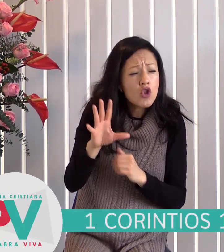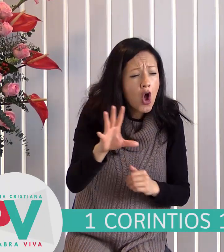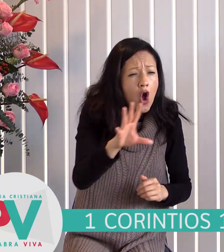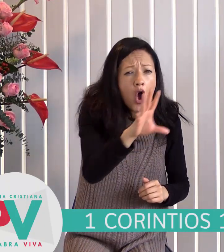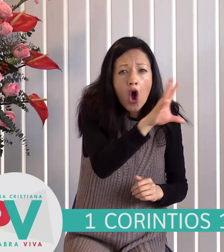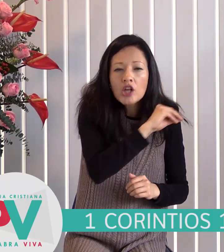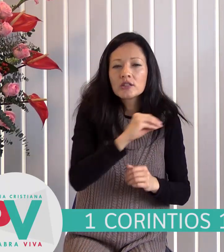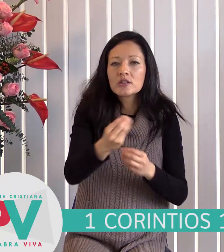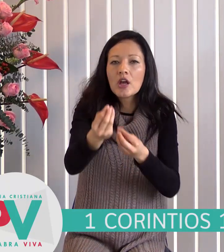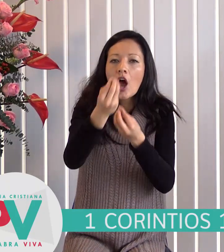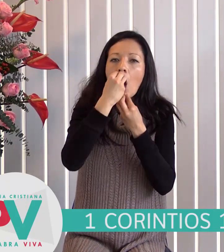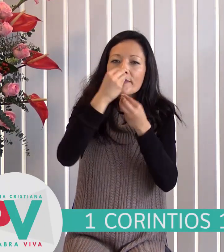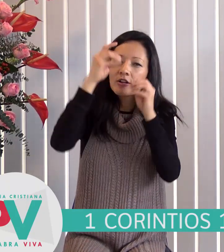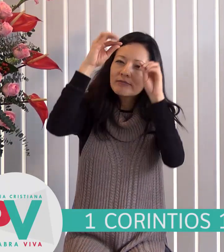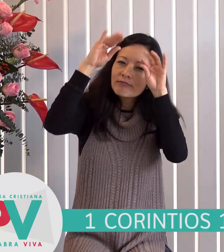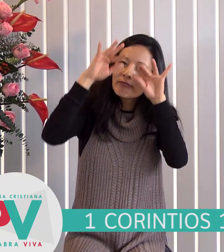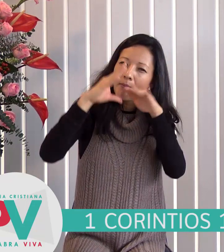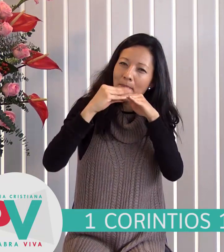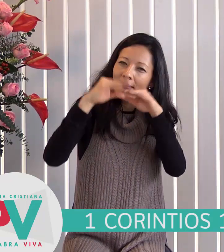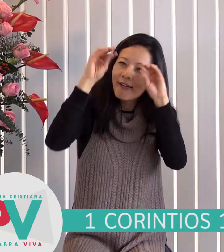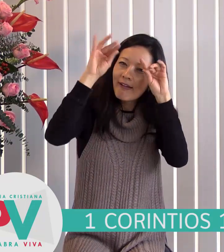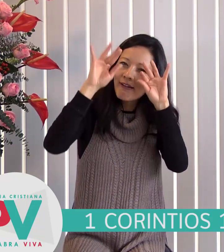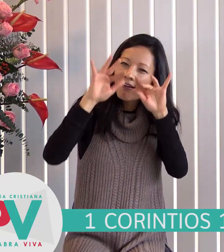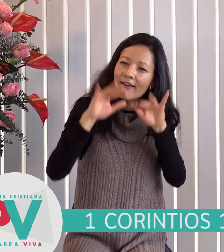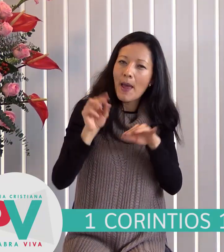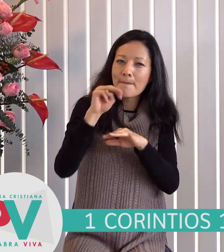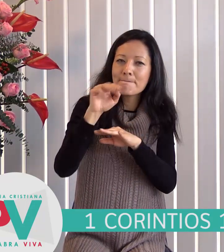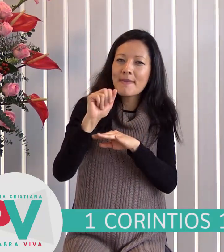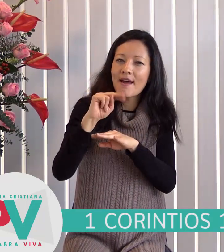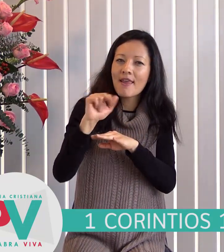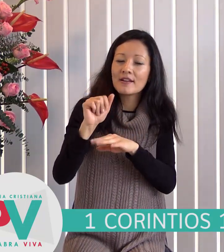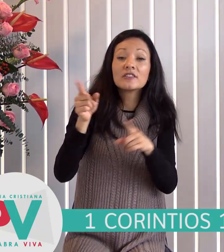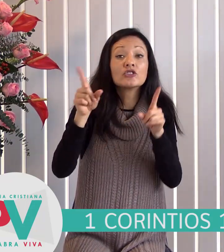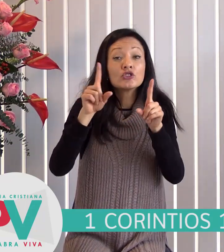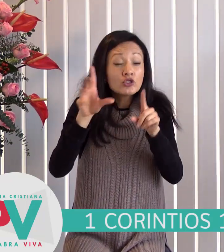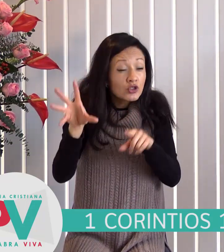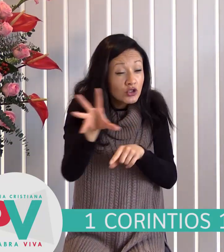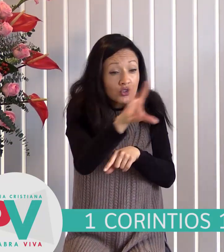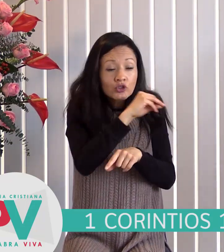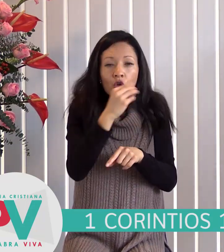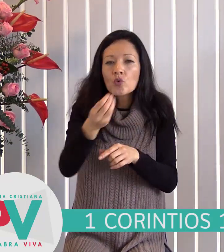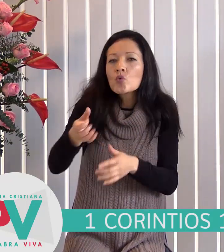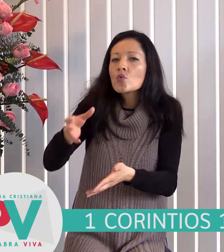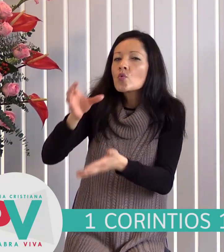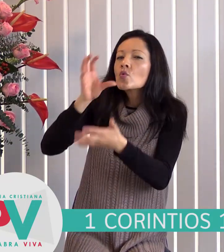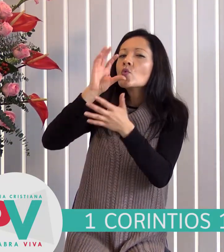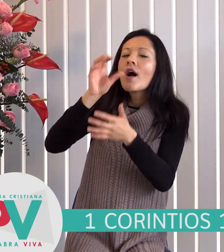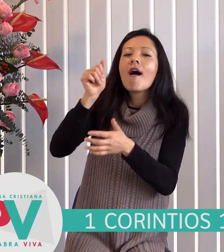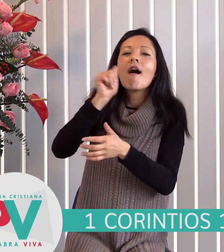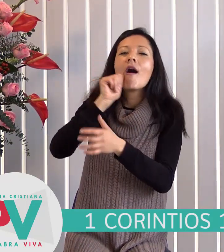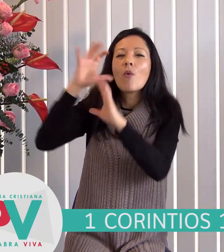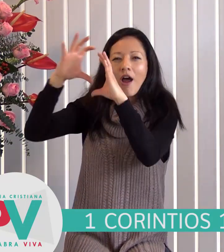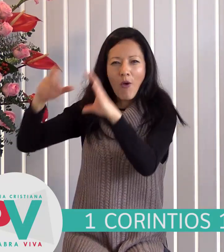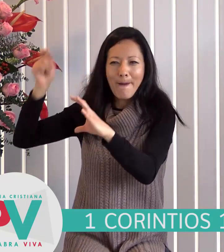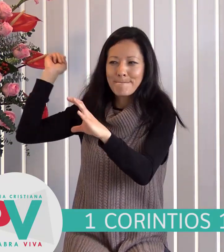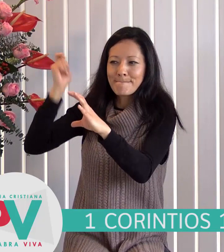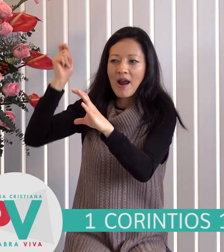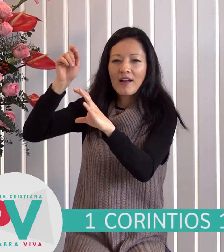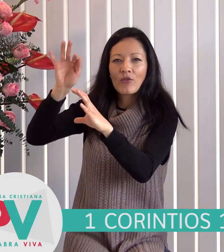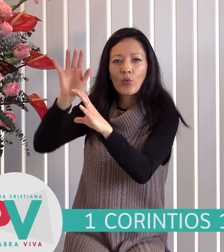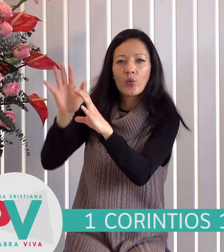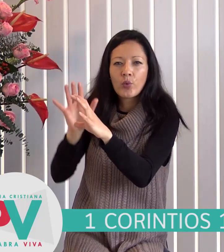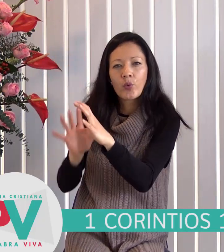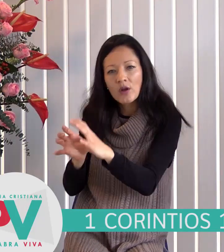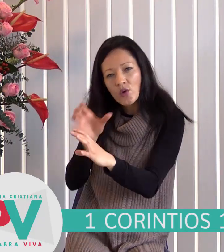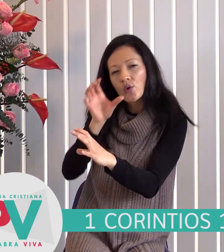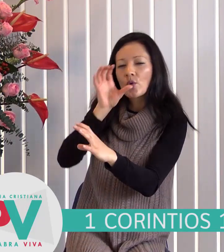Todos comieron el maná, todos bebieron agua de la roca, todos vieron durante 40 años que